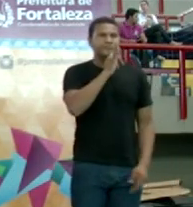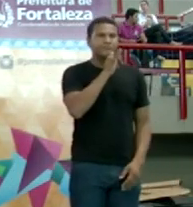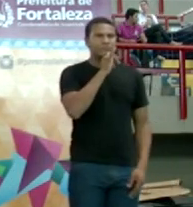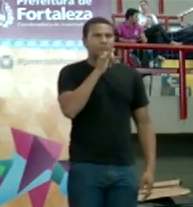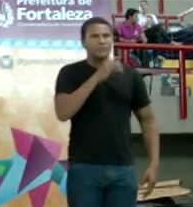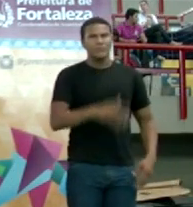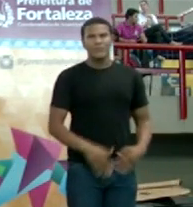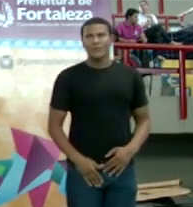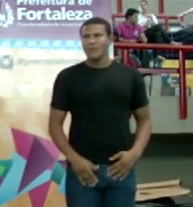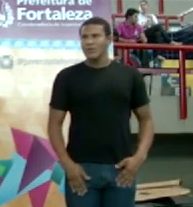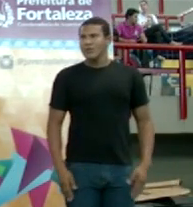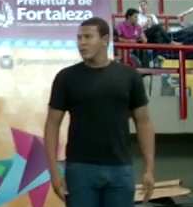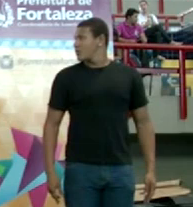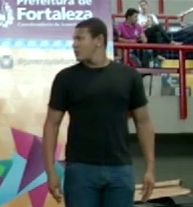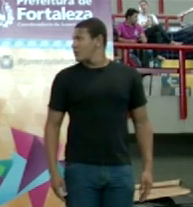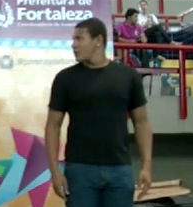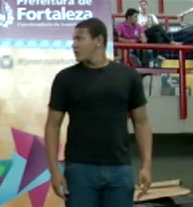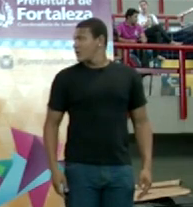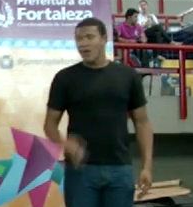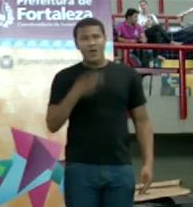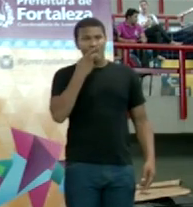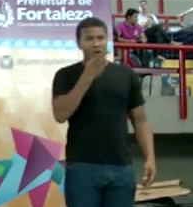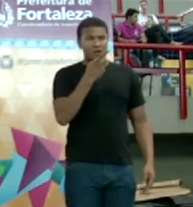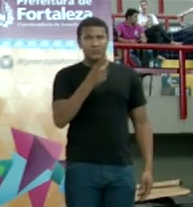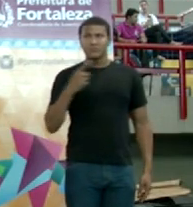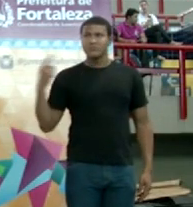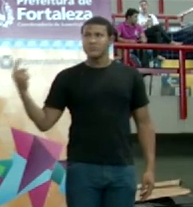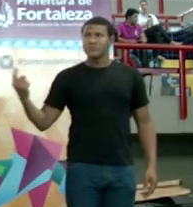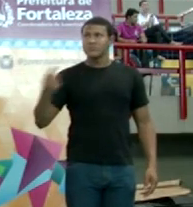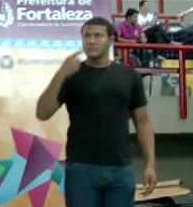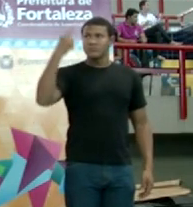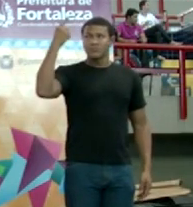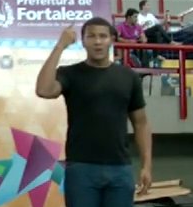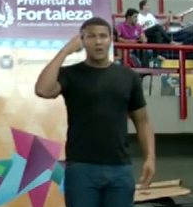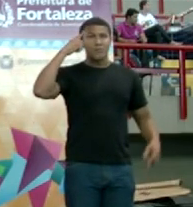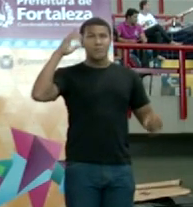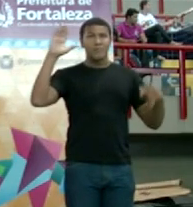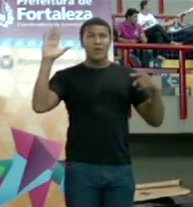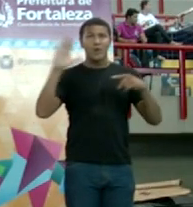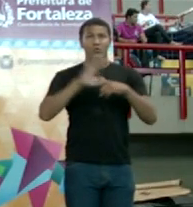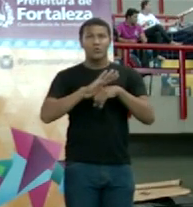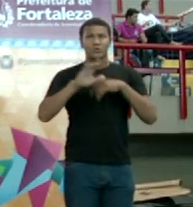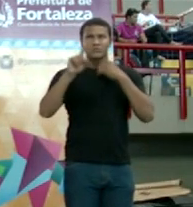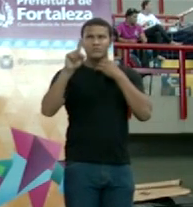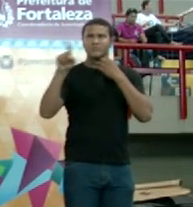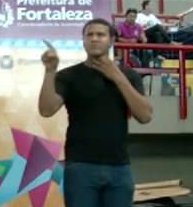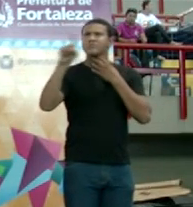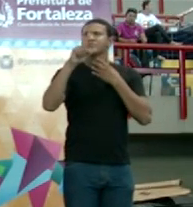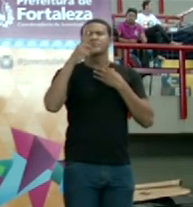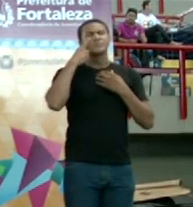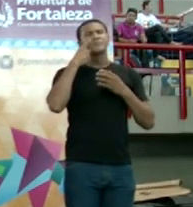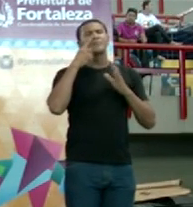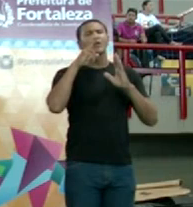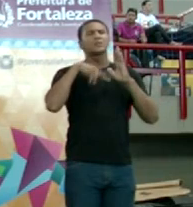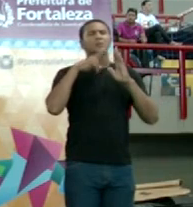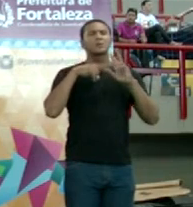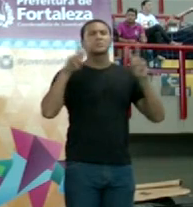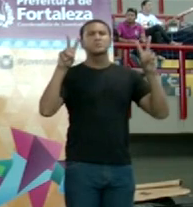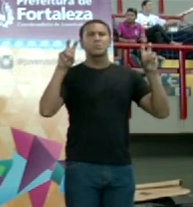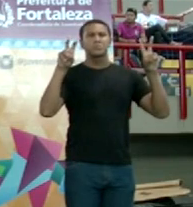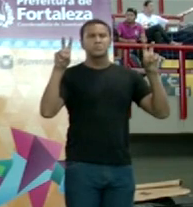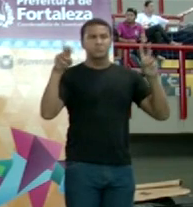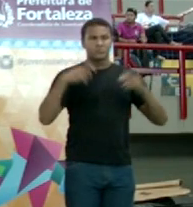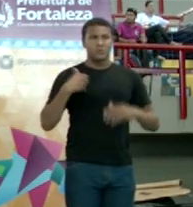Brasil? Eu quero ensinar para quem fez essa pergunta. Você lê o tema, a redução